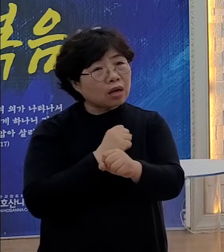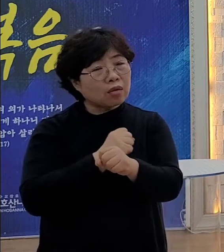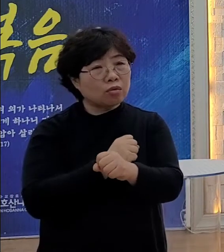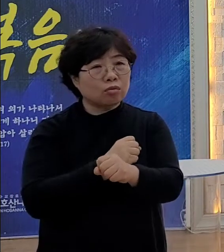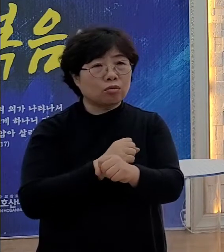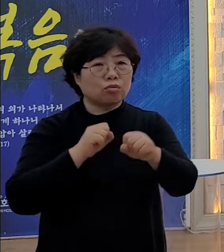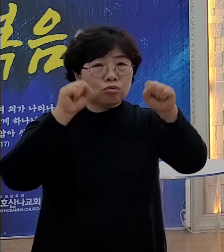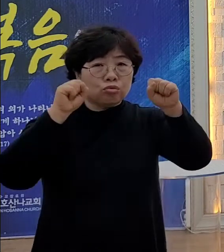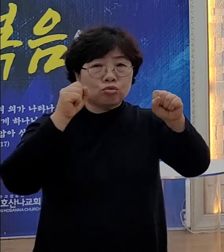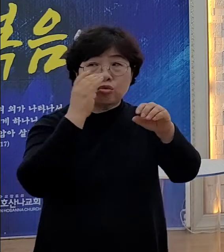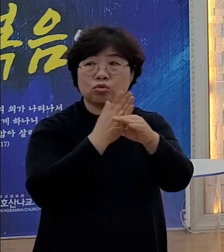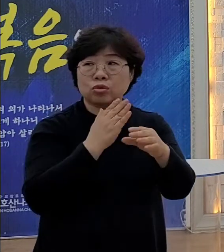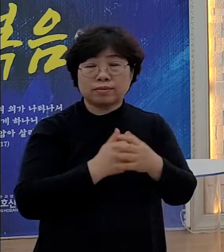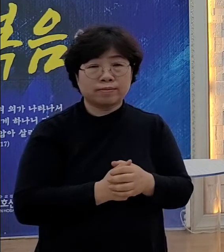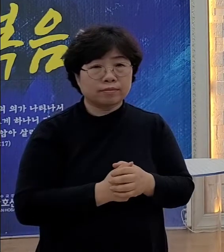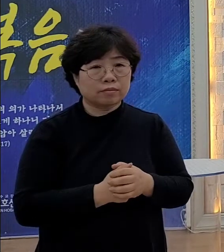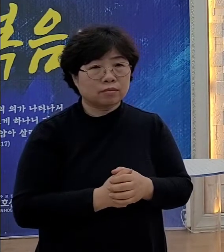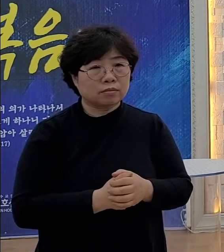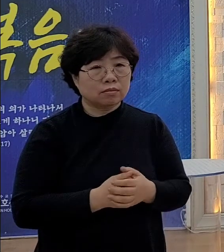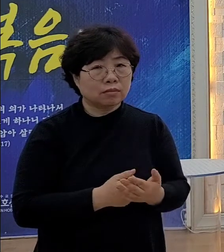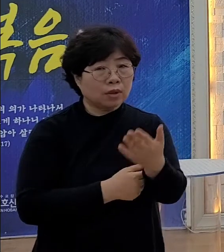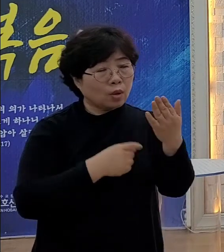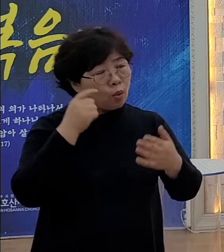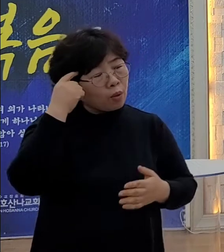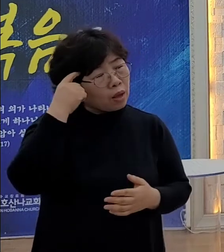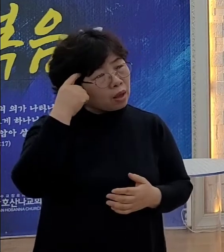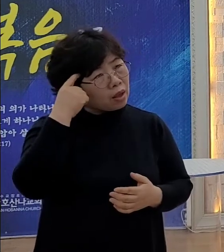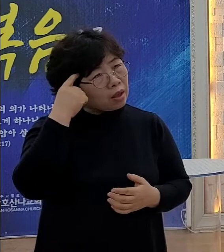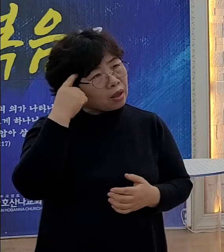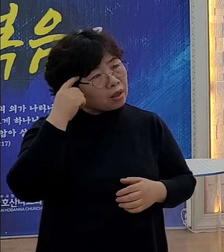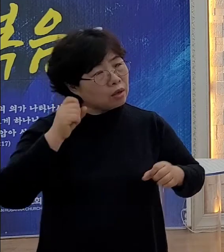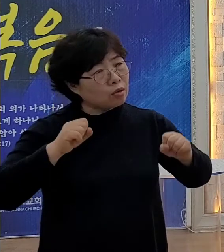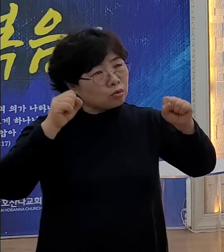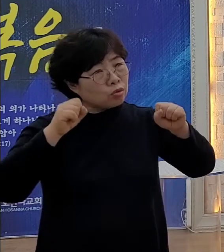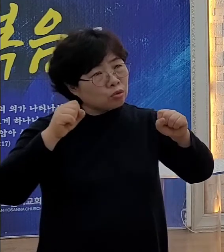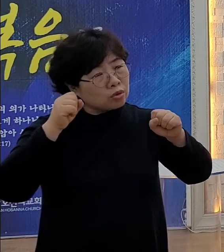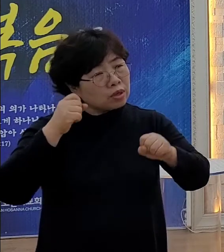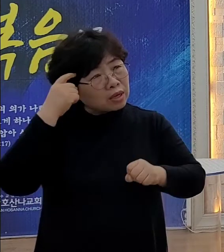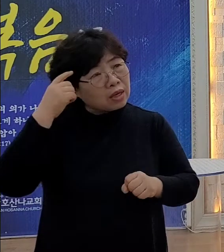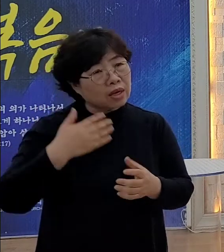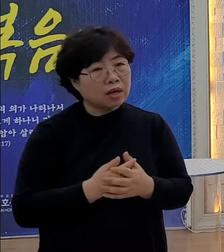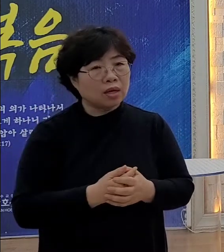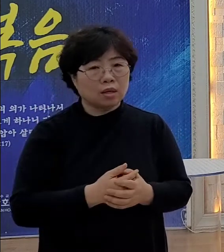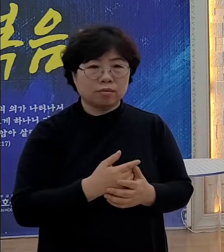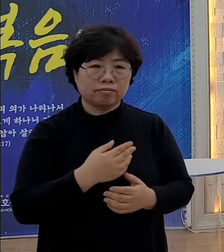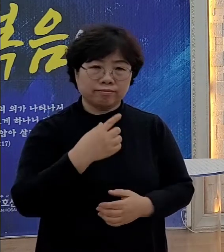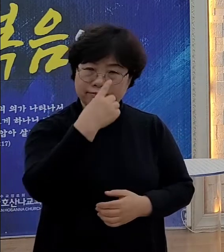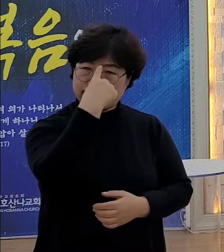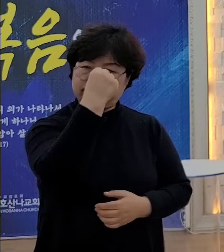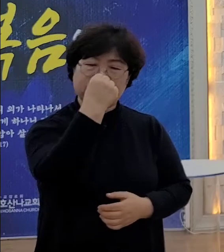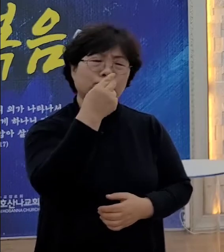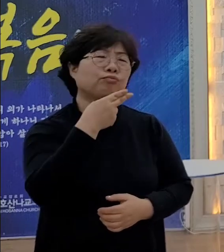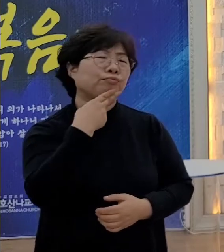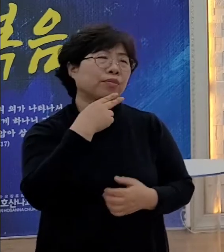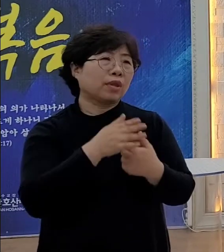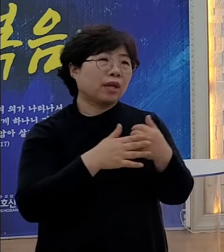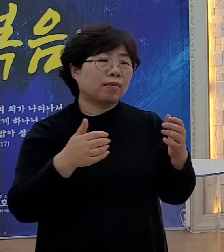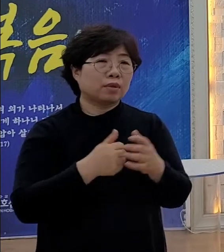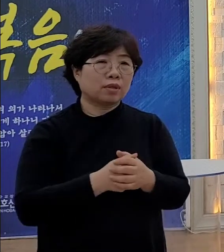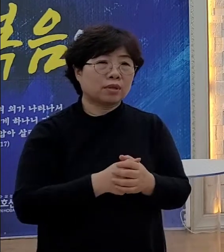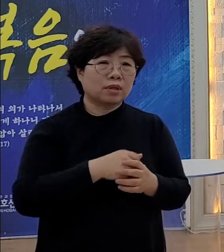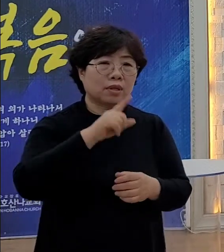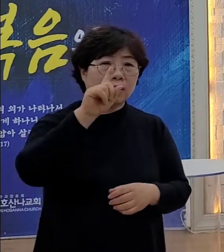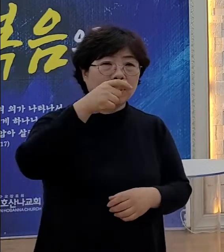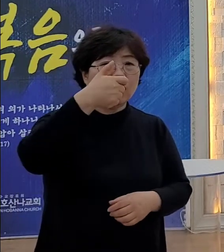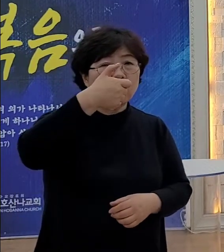거예요. 여러분, 왜 이런 일이 일어날까? 그들이 둔감해서 그래요. 둔감해서. 150이라고